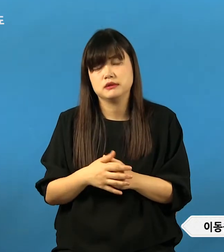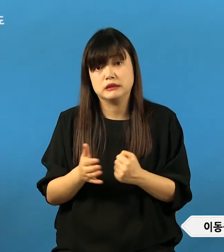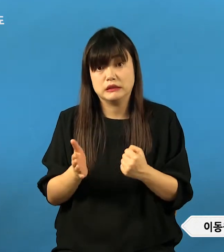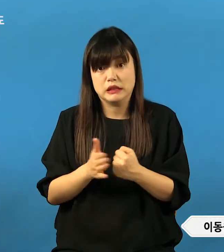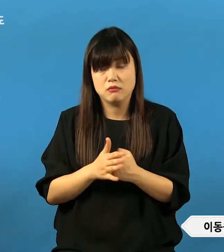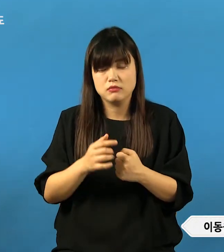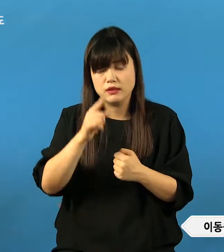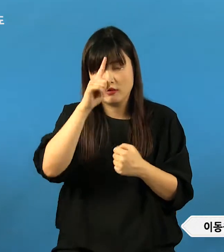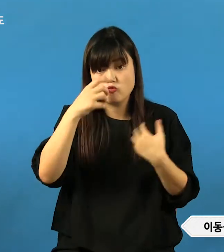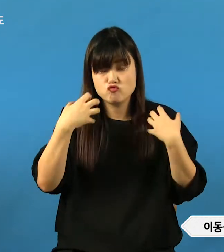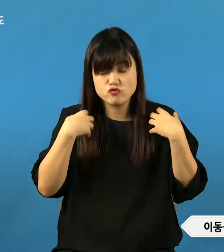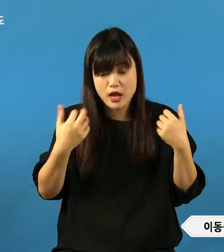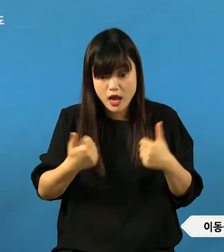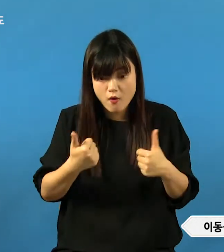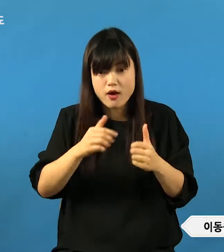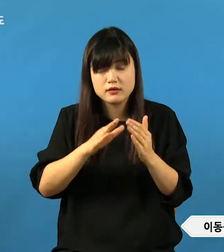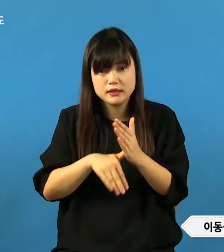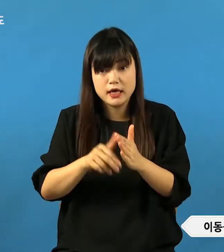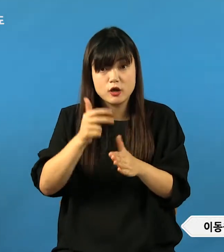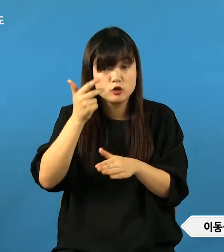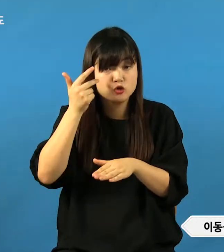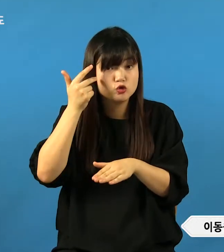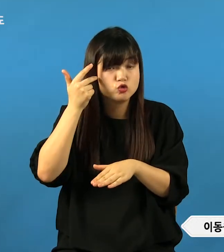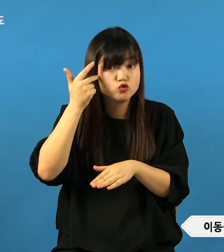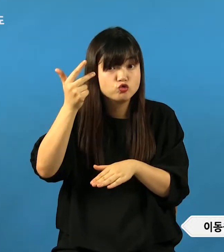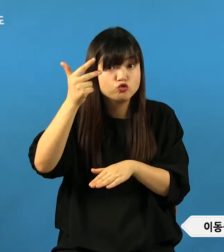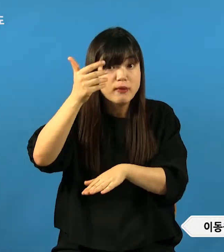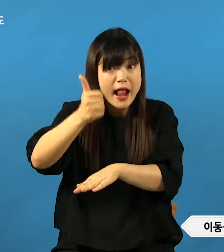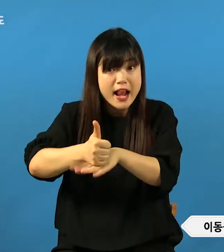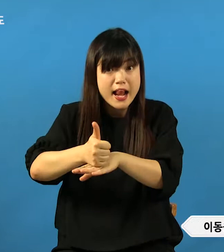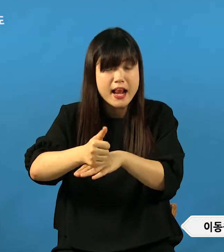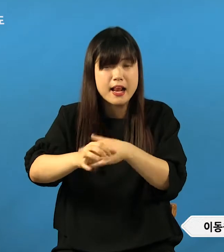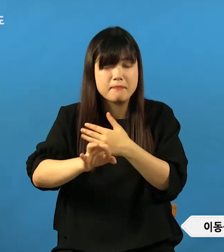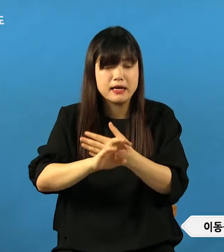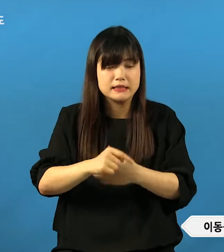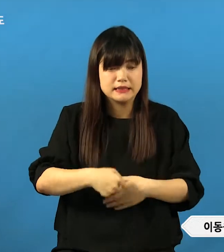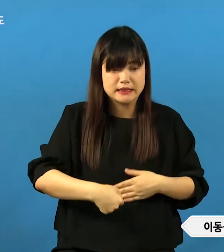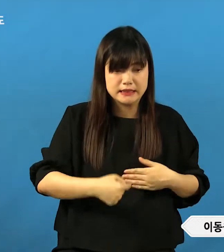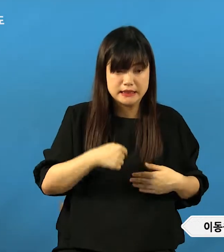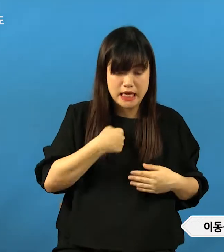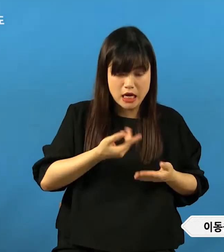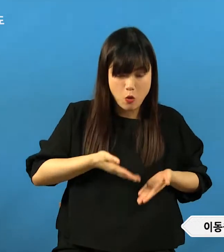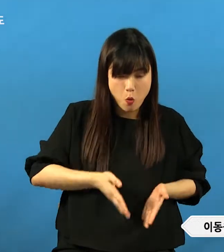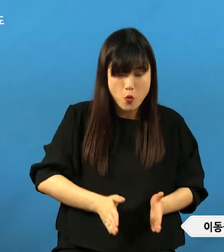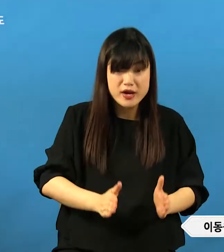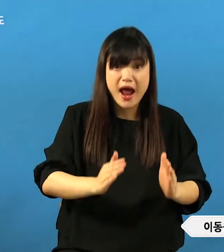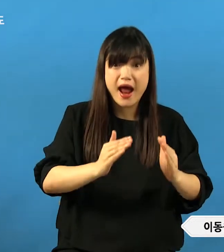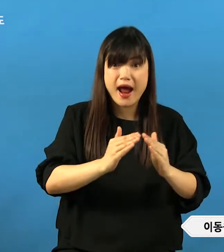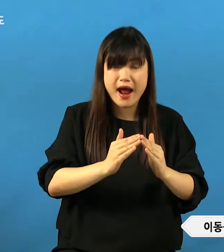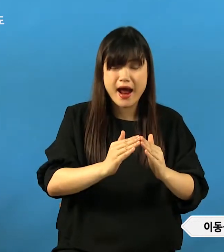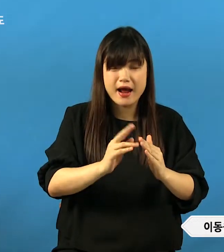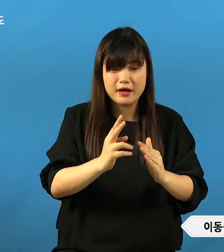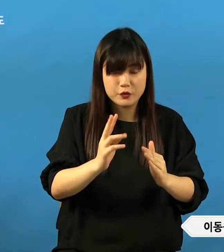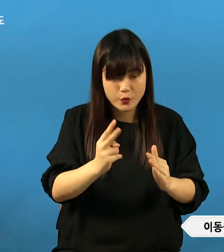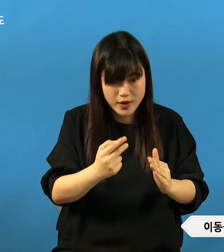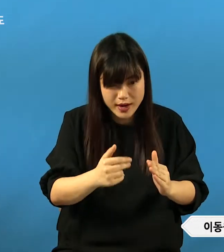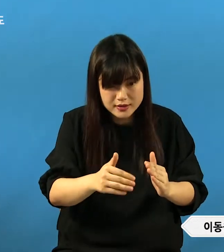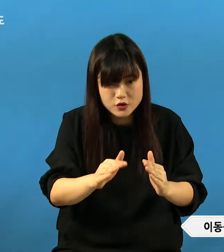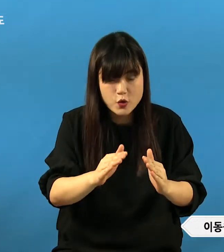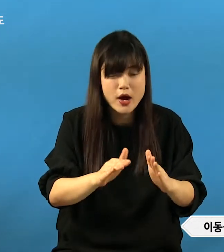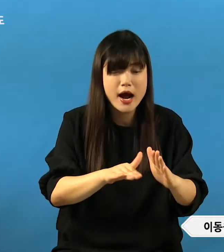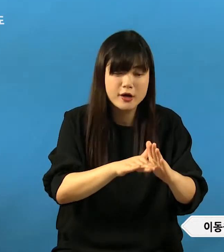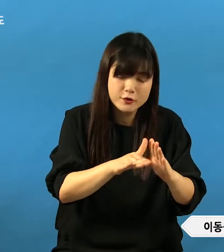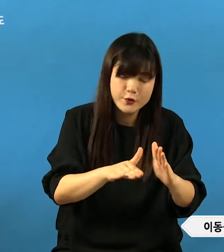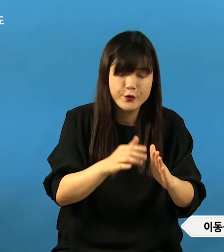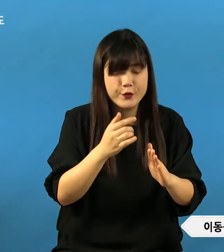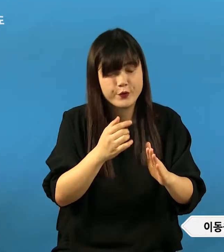그는 국회의원으로 재직 중에도 주말이면 워싱턴을 떠나 자기의 고향 도시에 내려가서 부인과